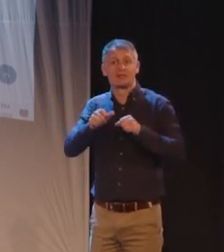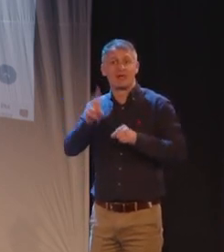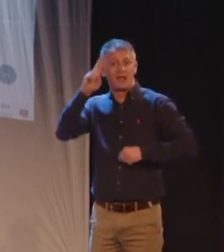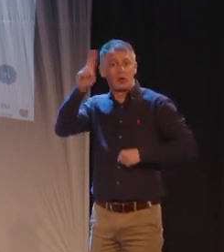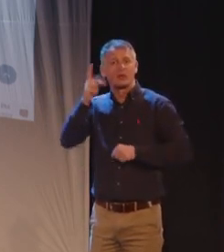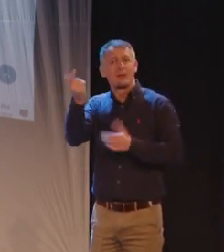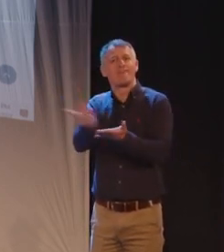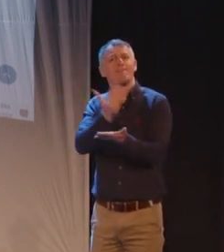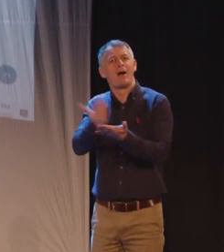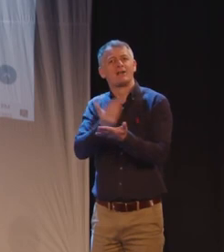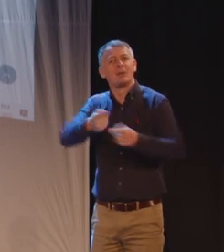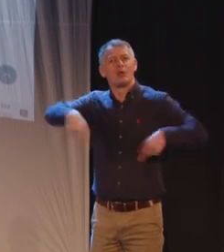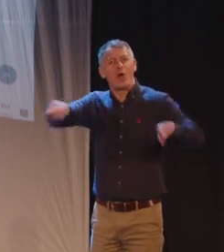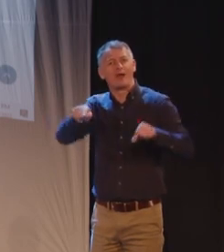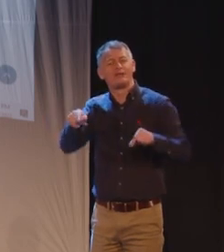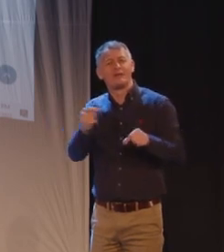din pasmele noastre populare.